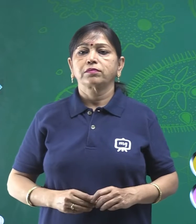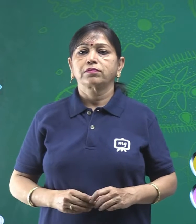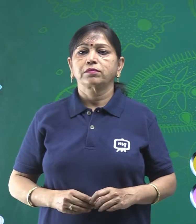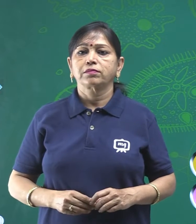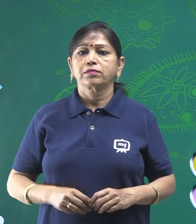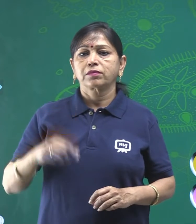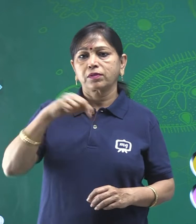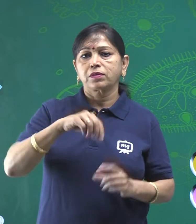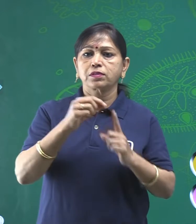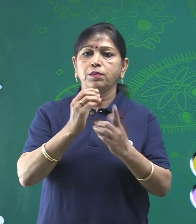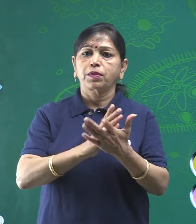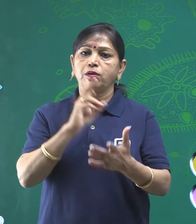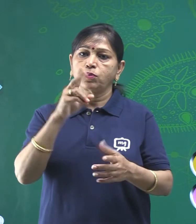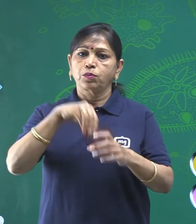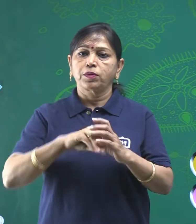इस भाग में